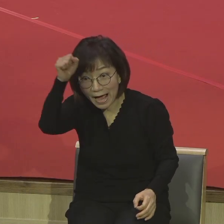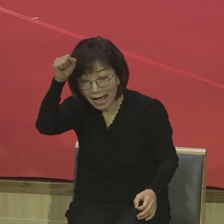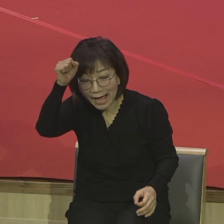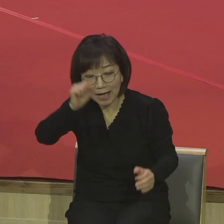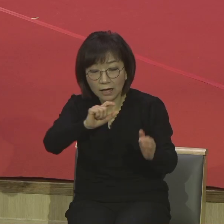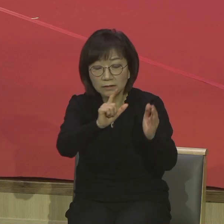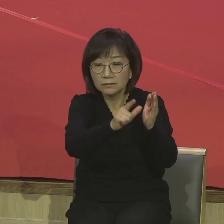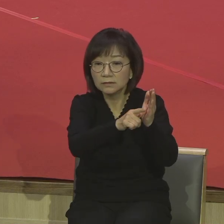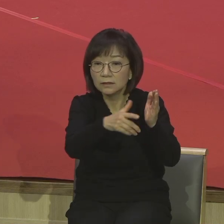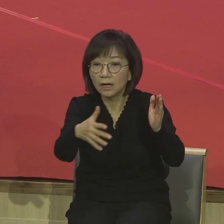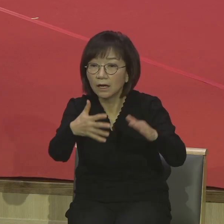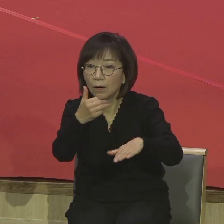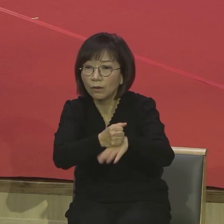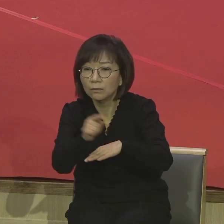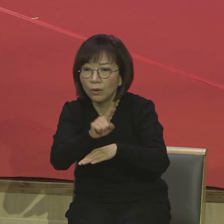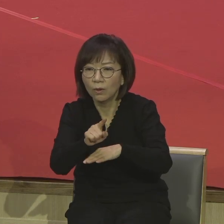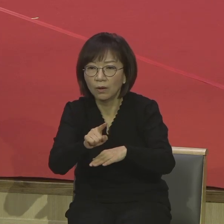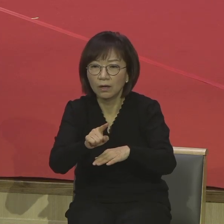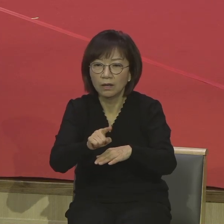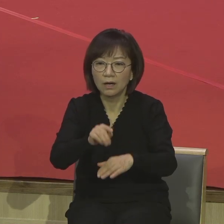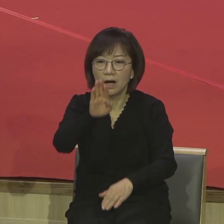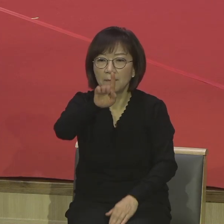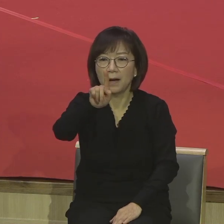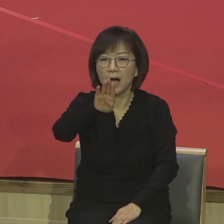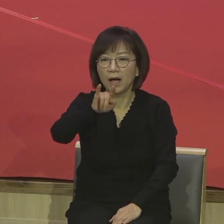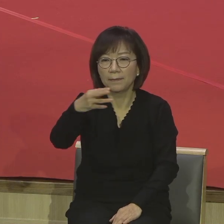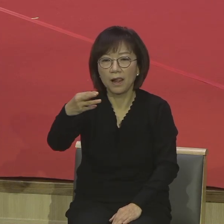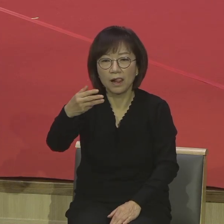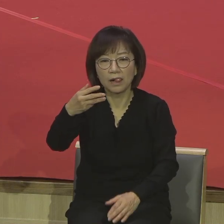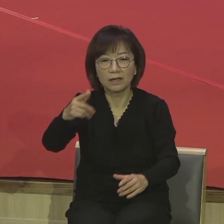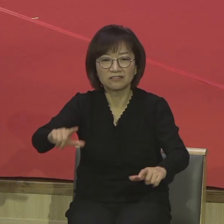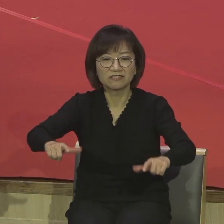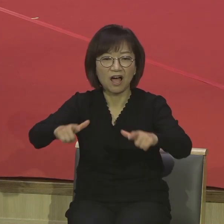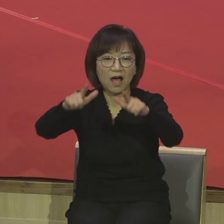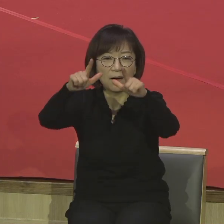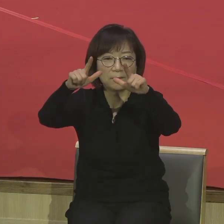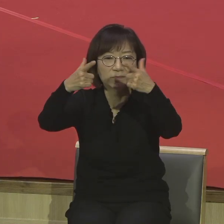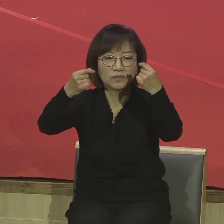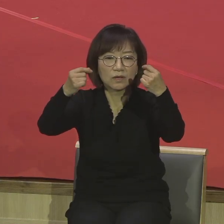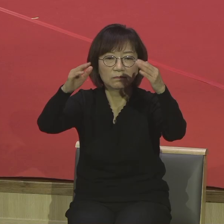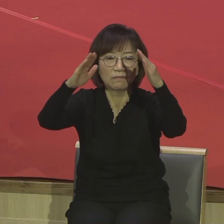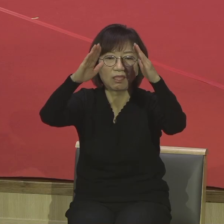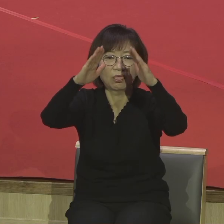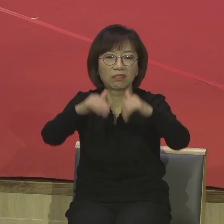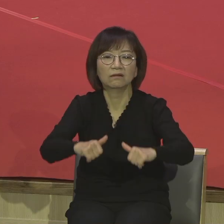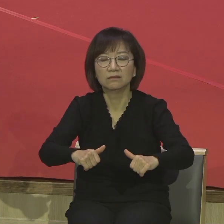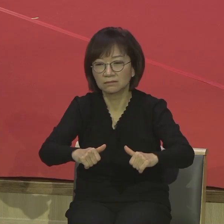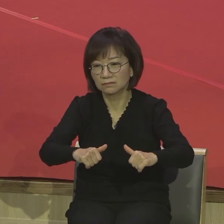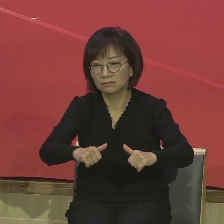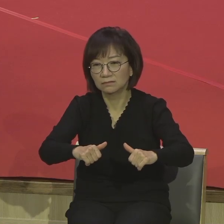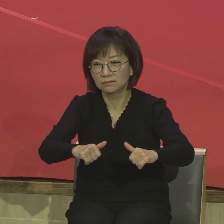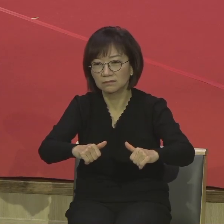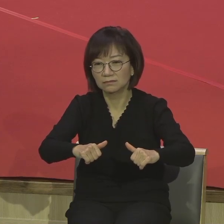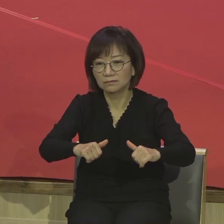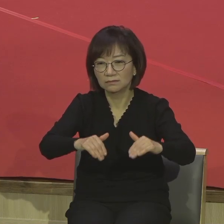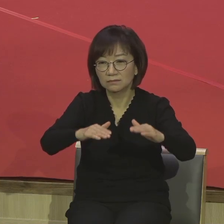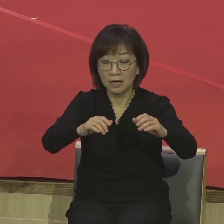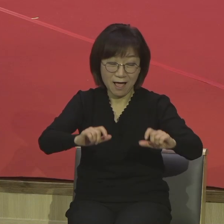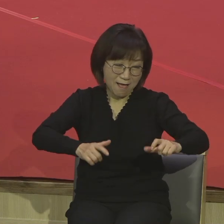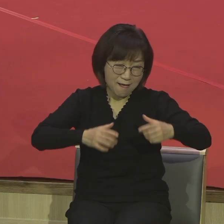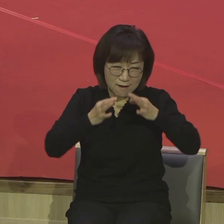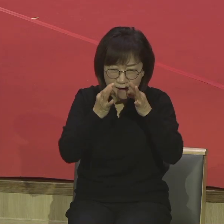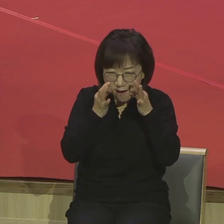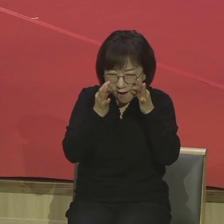너무나도 안타깝고 비참하게 바벨탑이 되고 만다. 바벨탑이다. 모든 것을 다